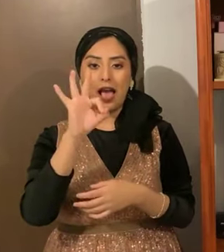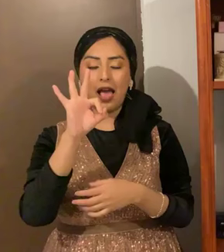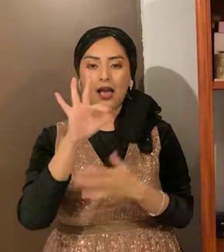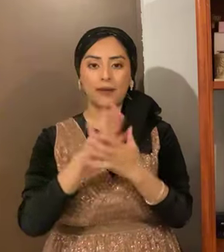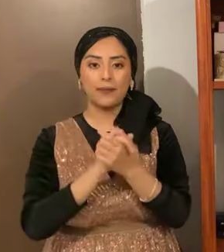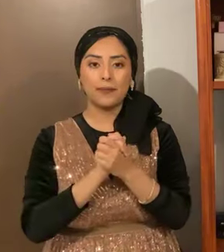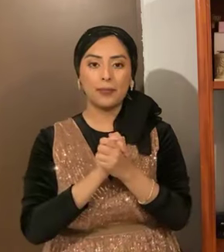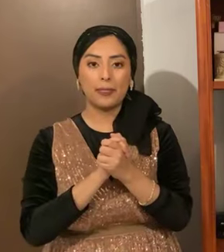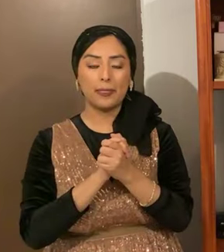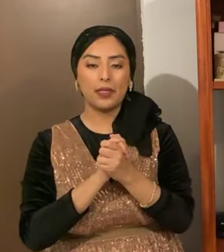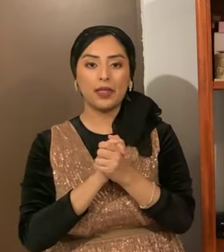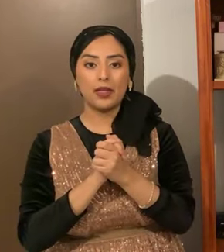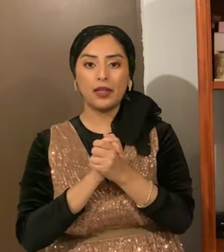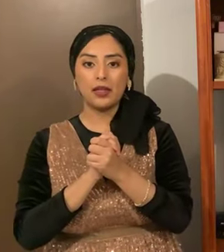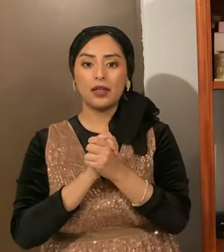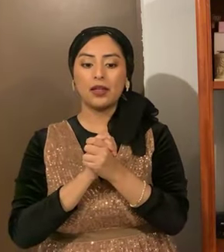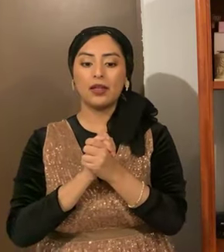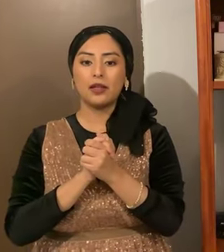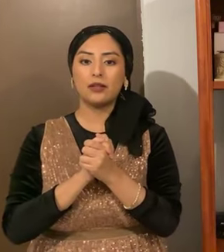Pero es